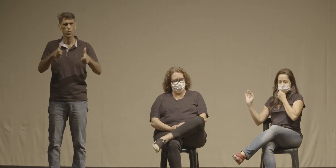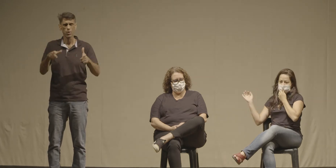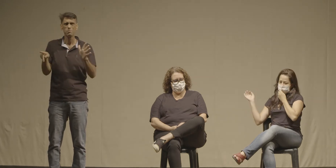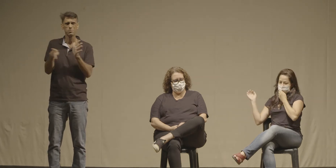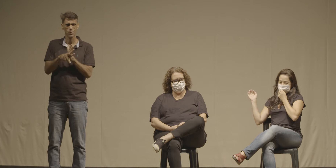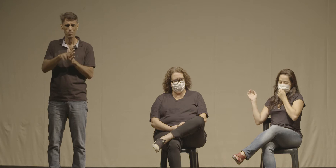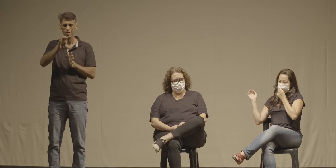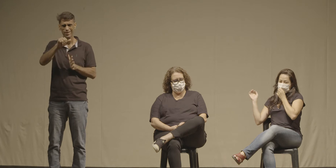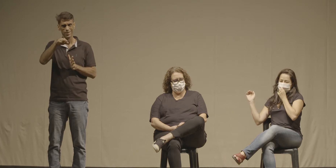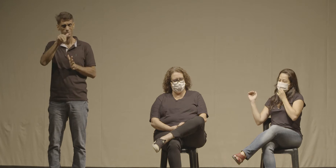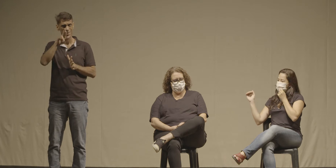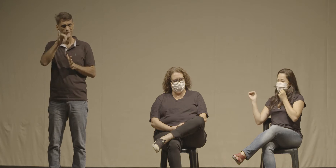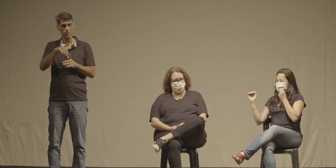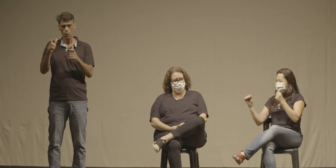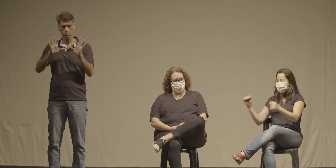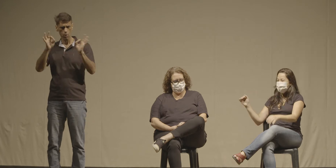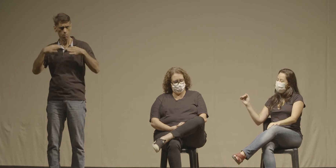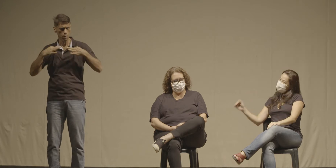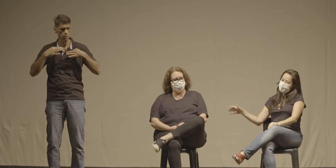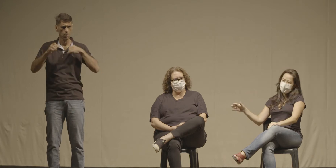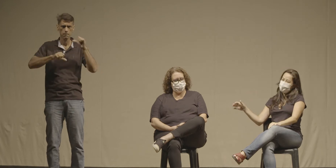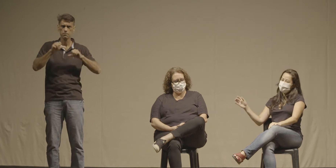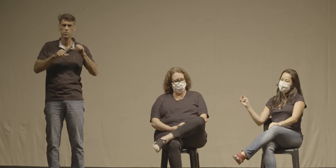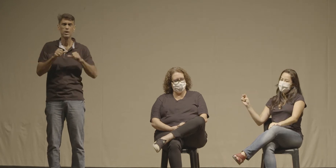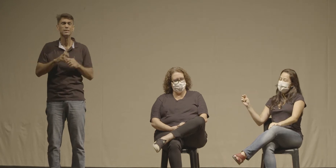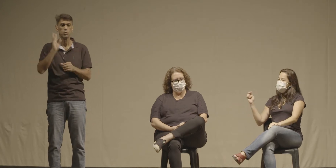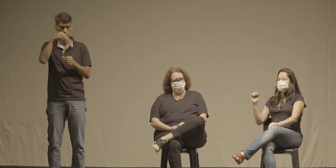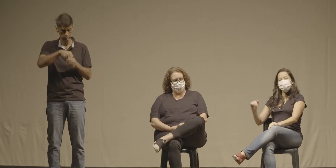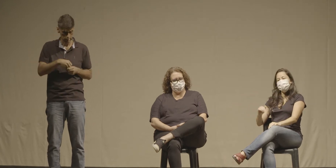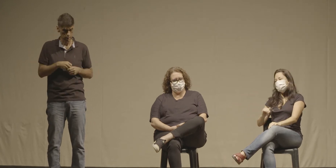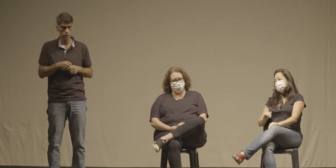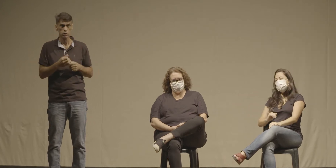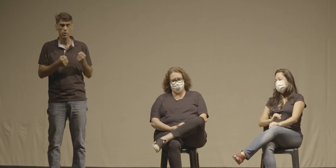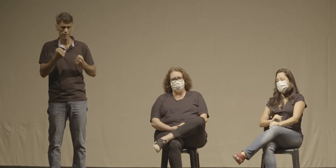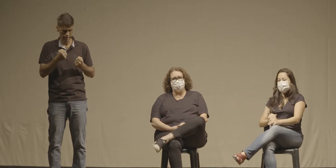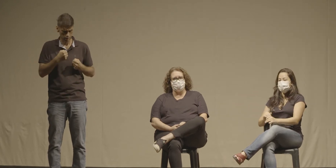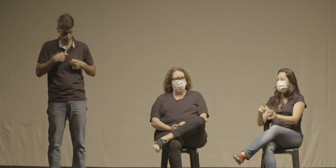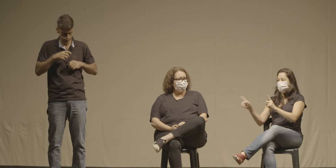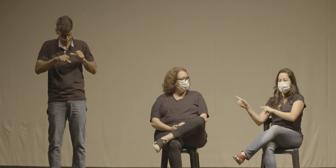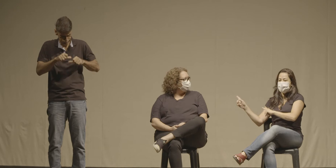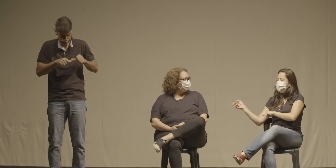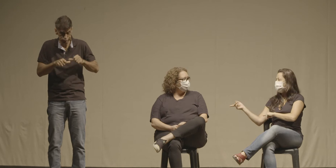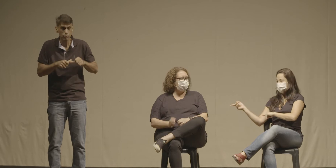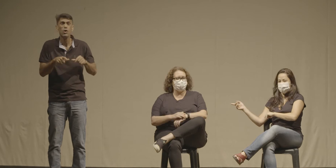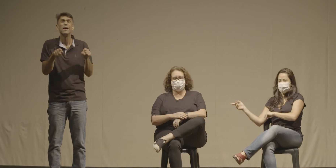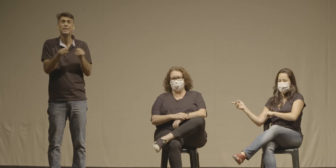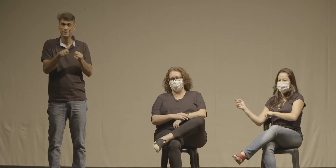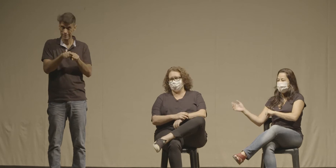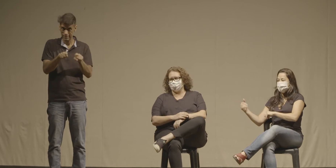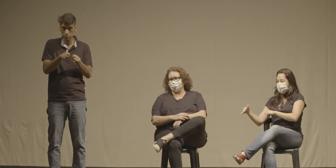set de filmagem. Eu conheço a gente troca de roupa no carro e segura o xixi para quando chegar no apoio, que é